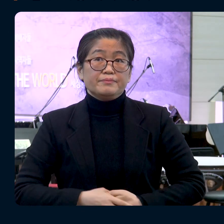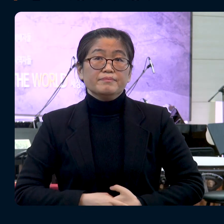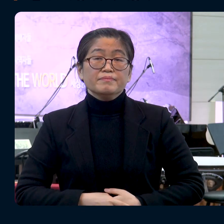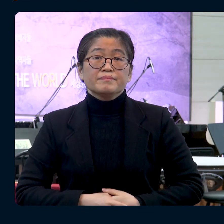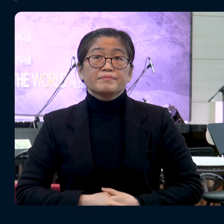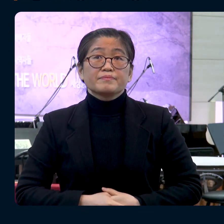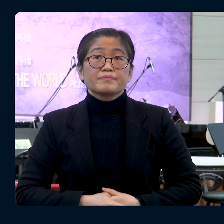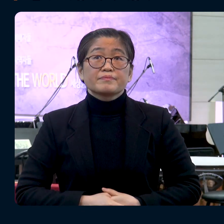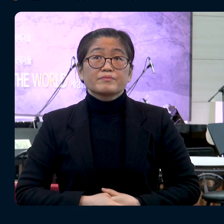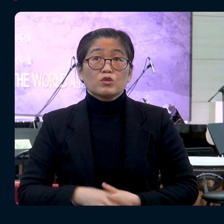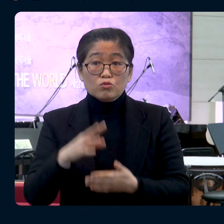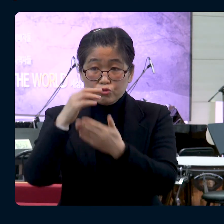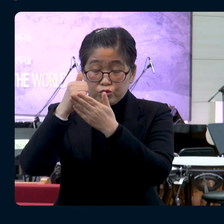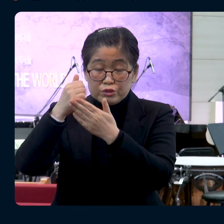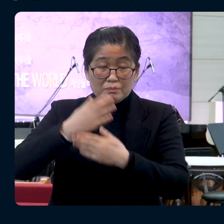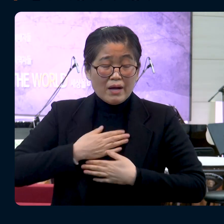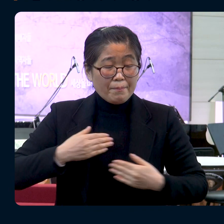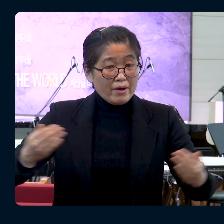되죠.